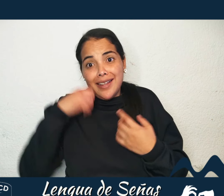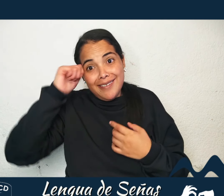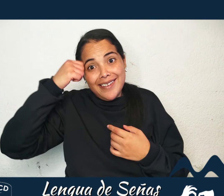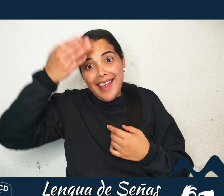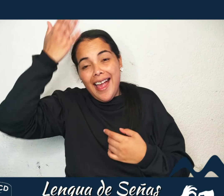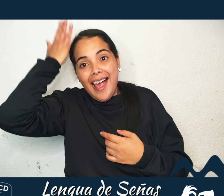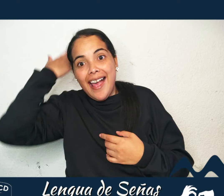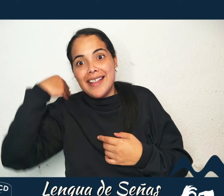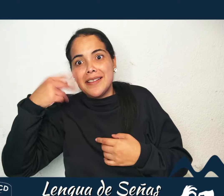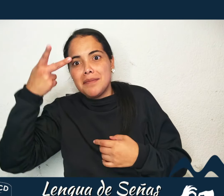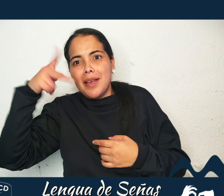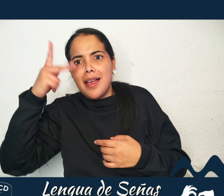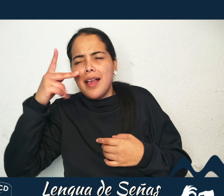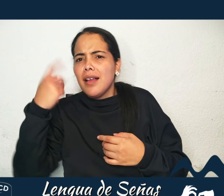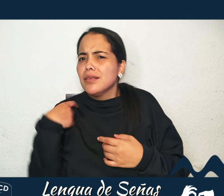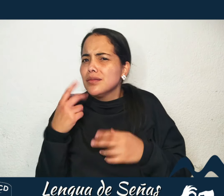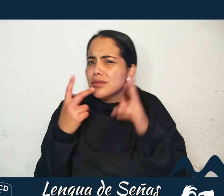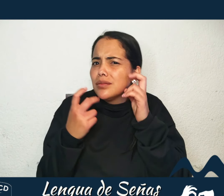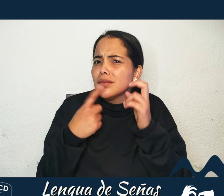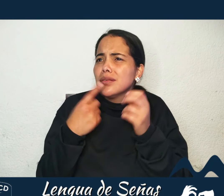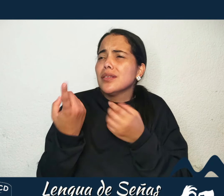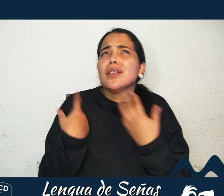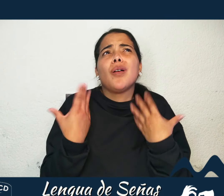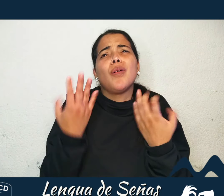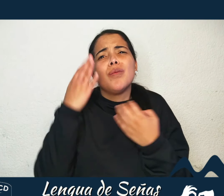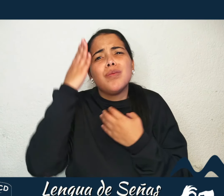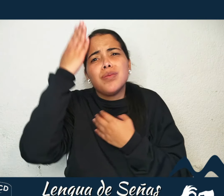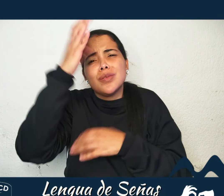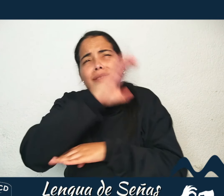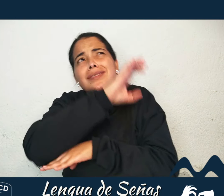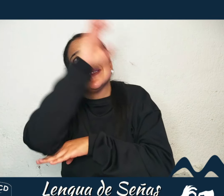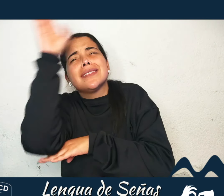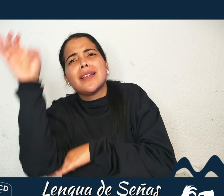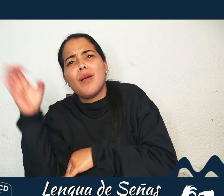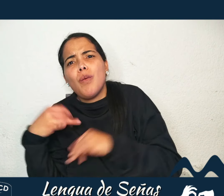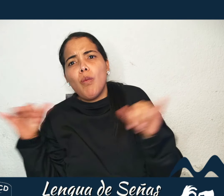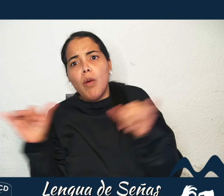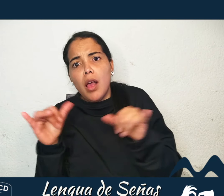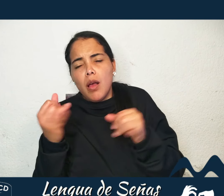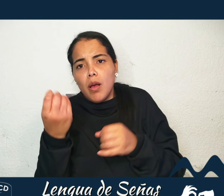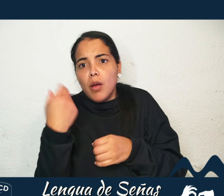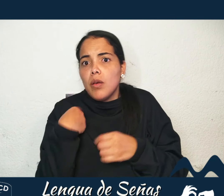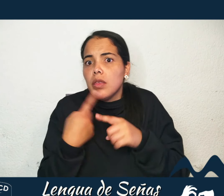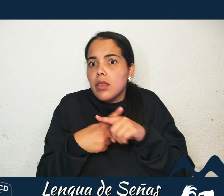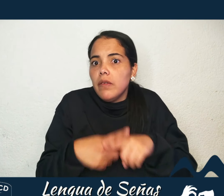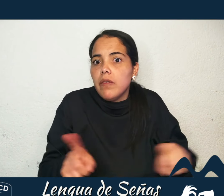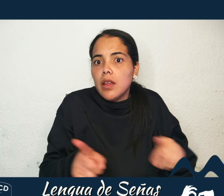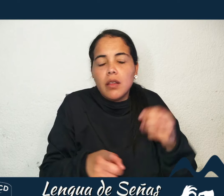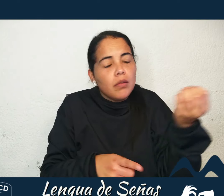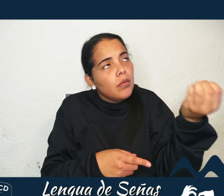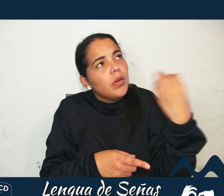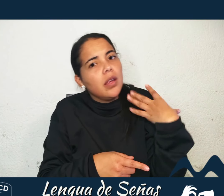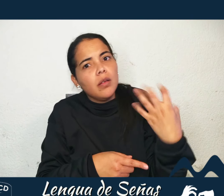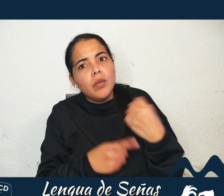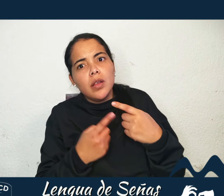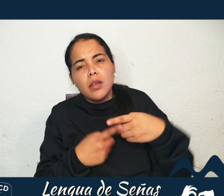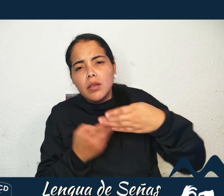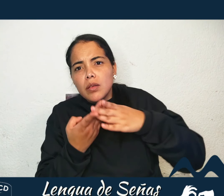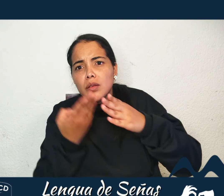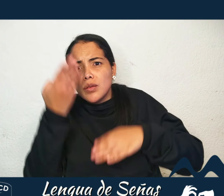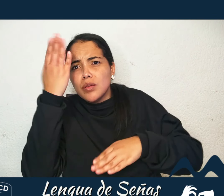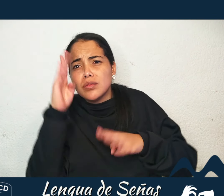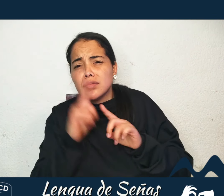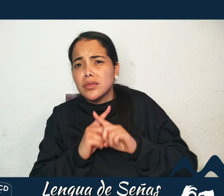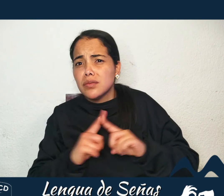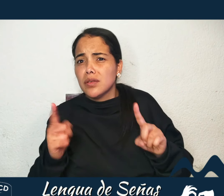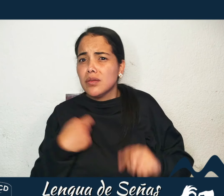cielo o al paraíso, y ahí había escuchado revelaciones y visiones que le habían sido prohibidas mencionar. Así es de que vemos de